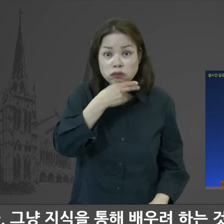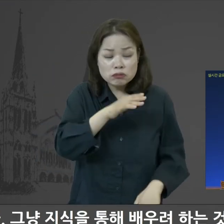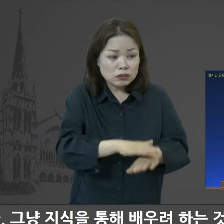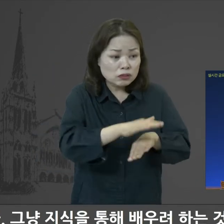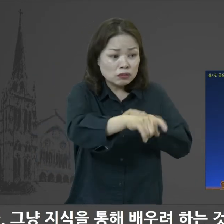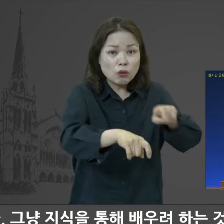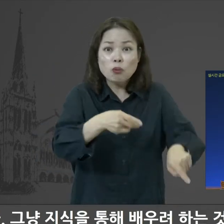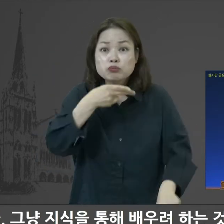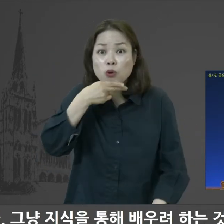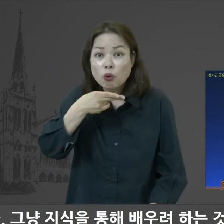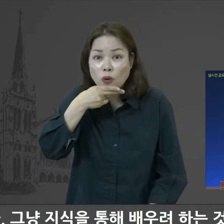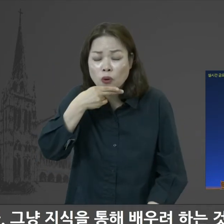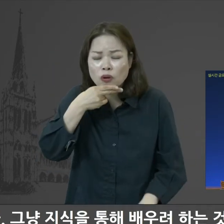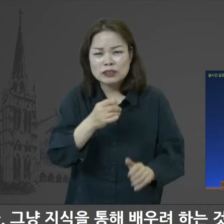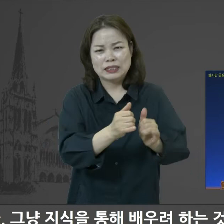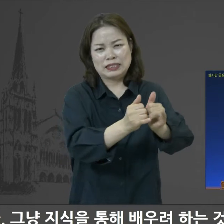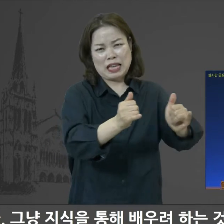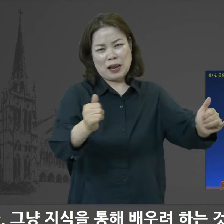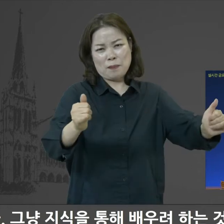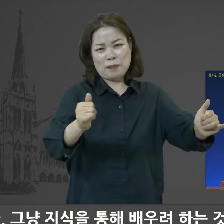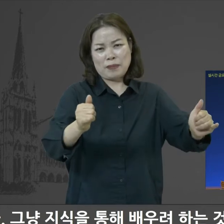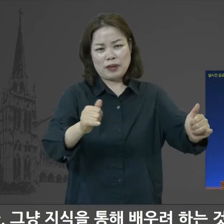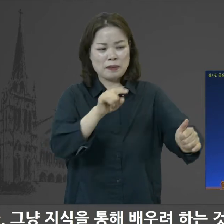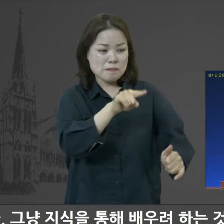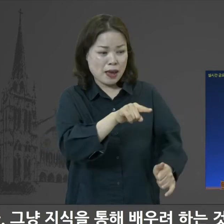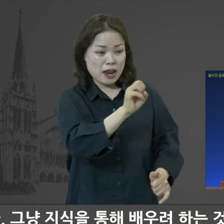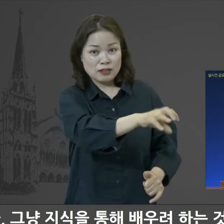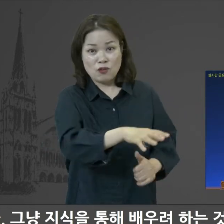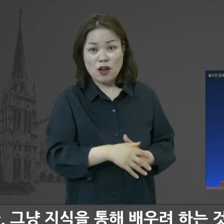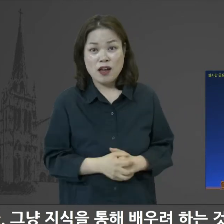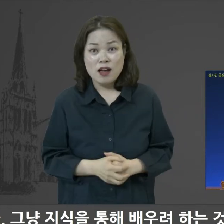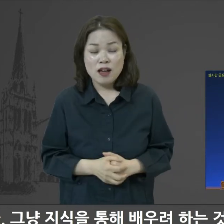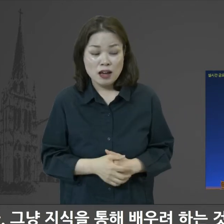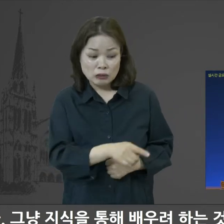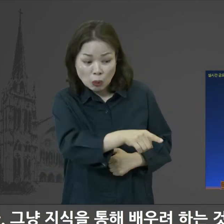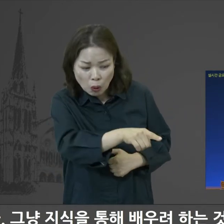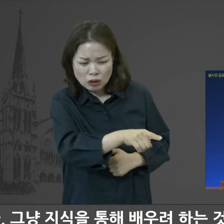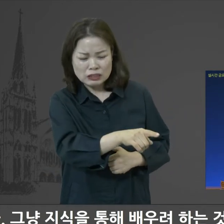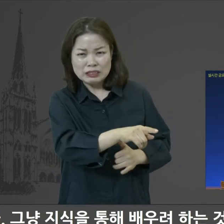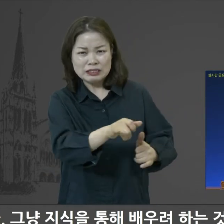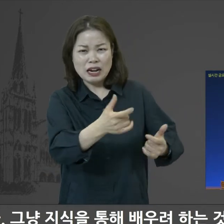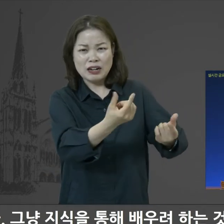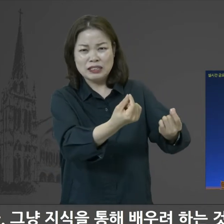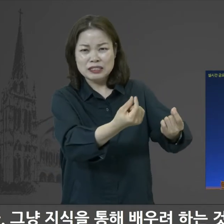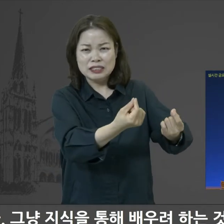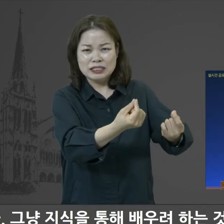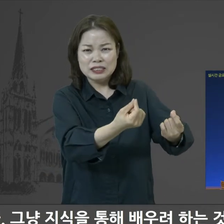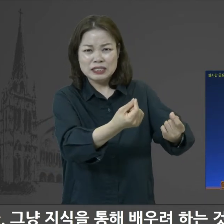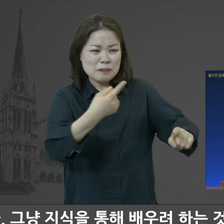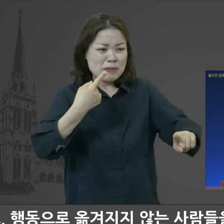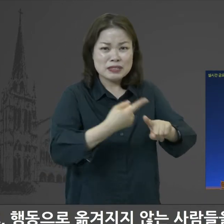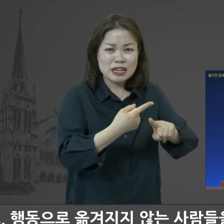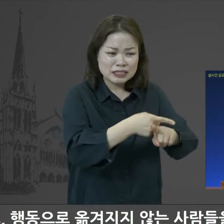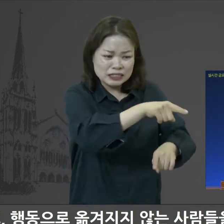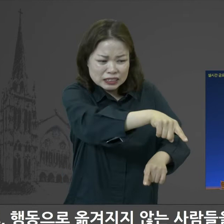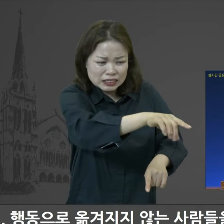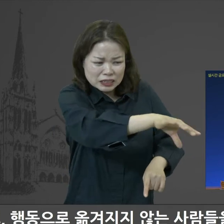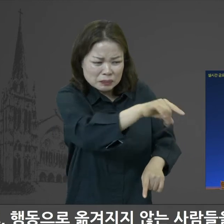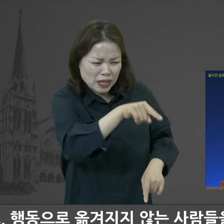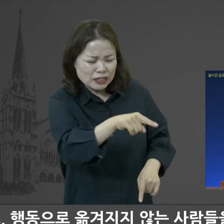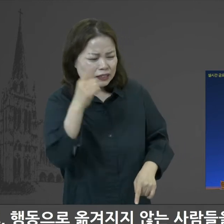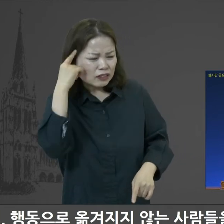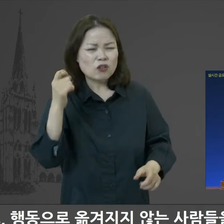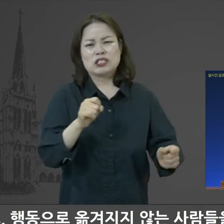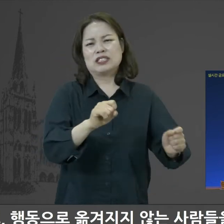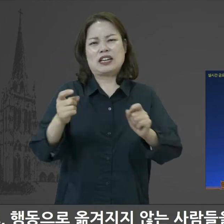옮겨지는 사람, 그 사람들을 이제 꼬집는 거예요. 너희가 이런 사람 같다라고 그 사람을 꼬집어서 정신